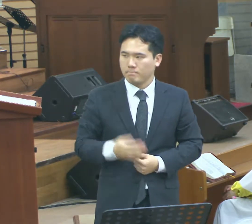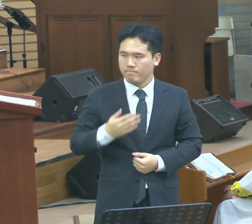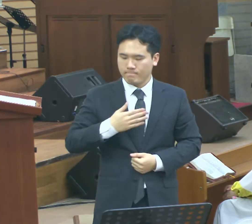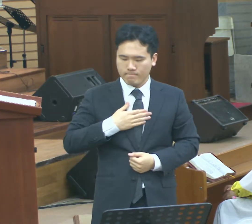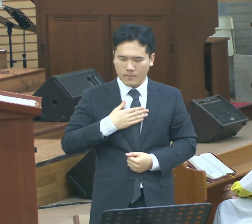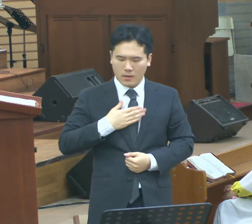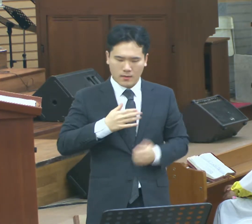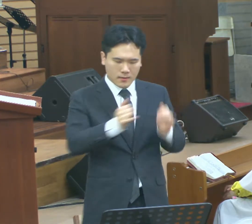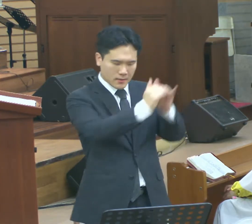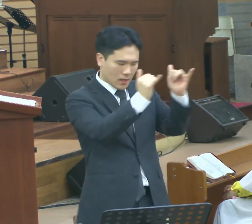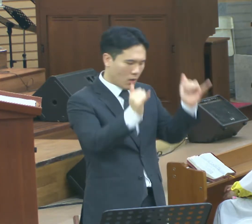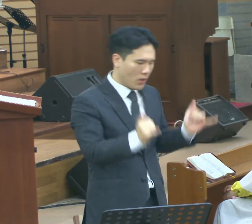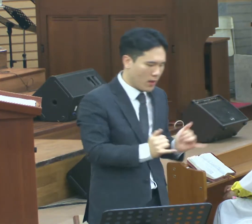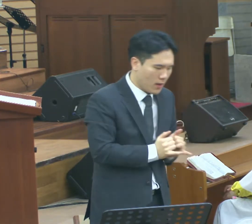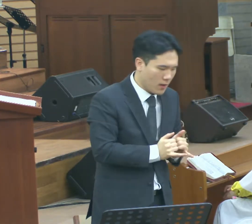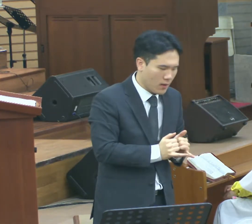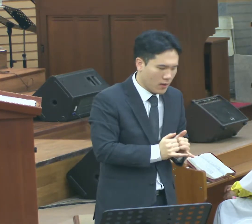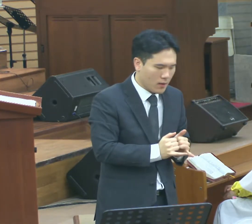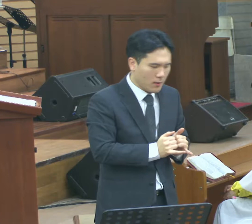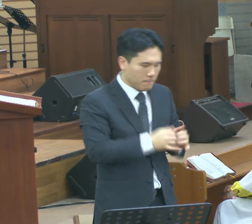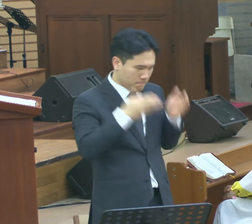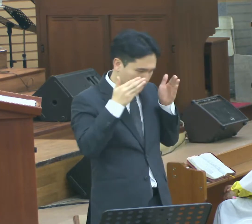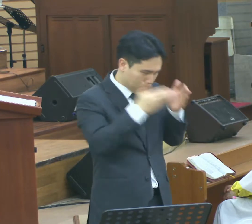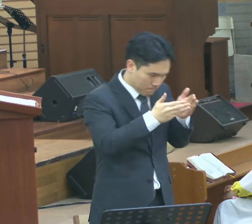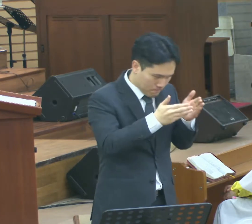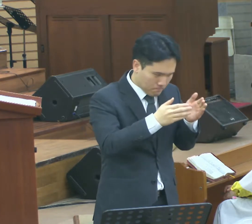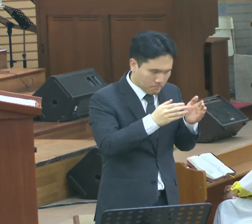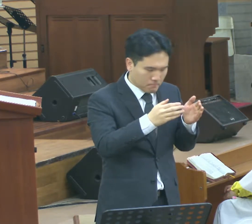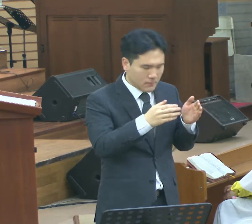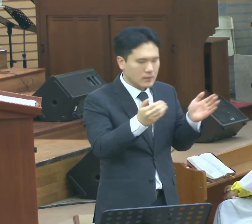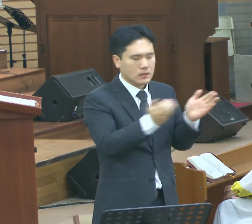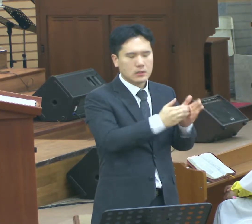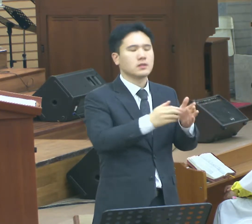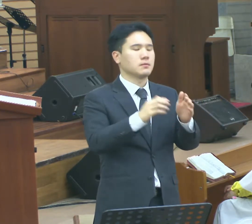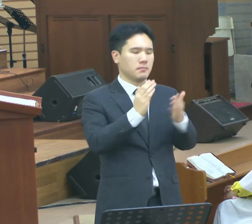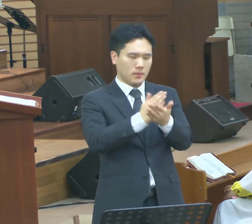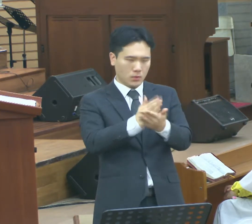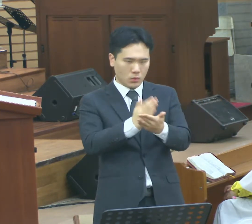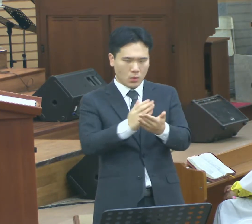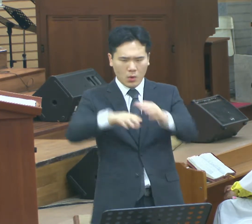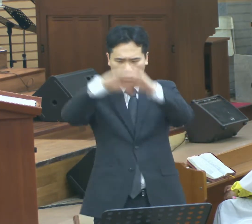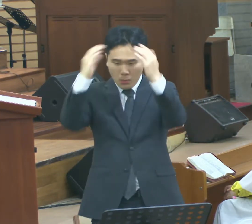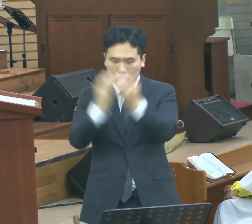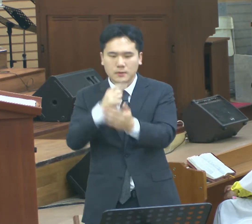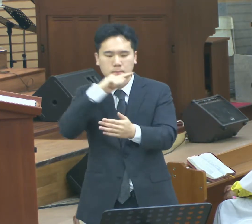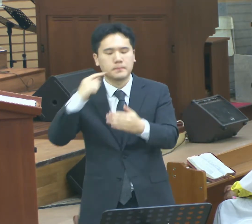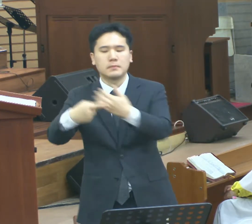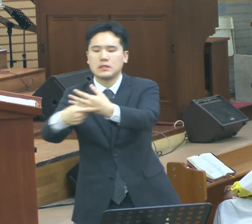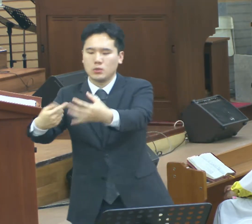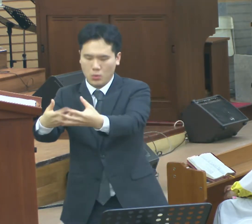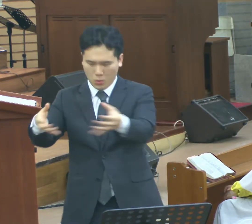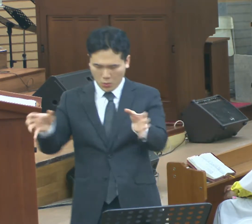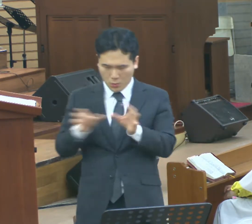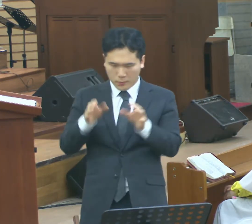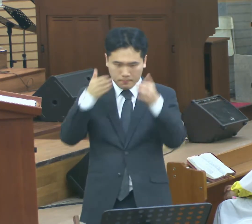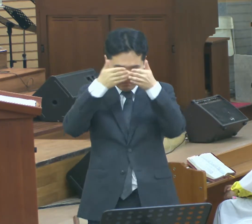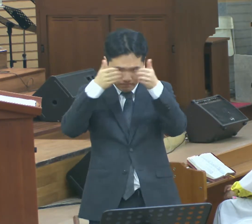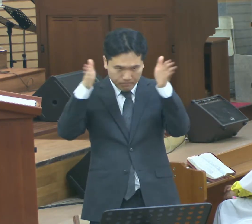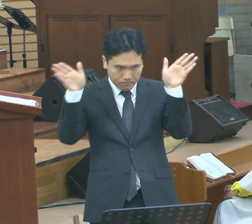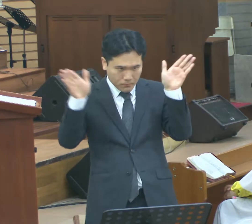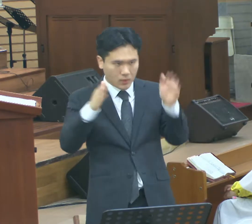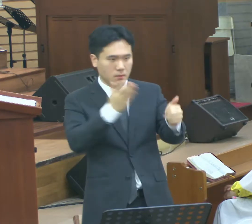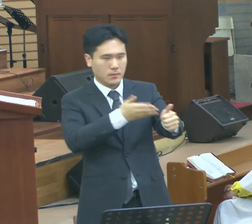모든 민족에 대한 관심을 가지세요. 그리고 온 세계가 하나님 앞에 나오는 그 일을 위해 헌신자가 됐어요.